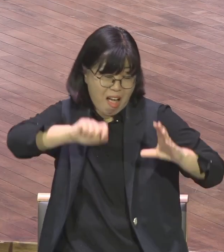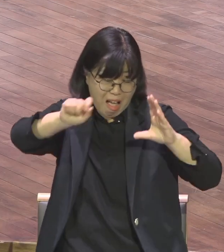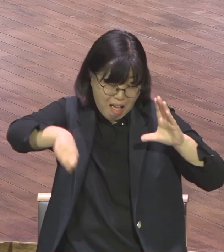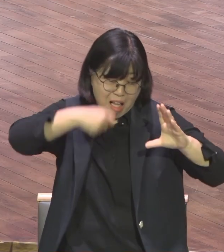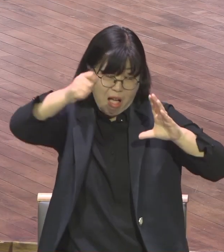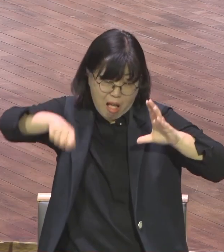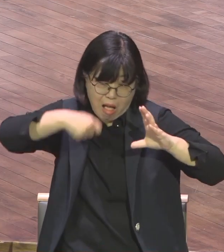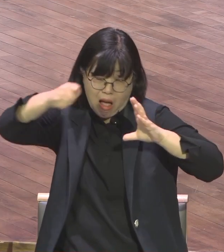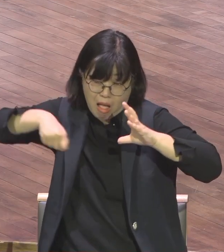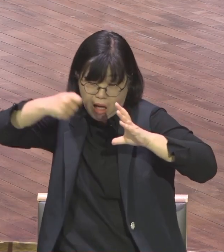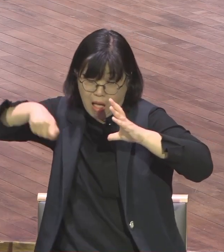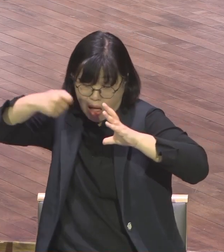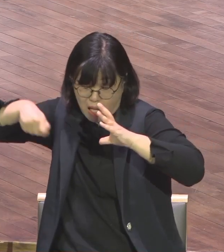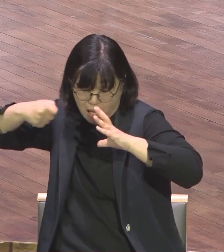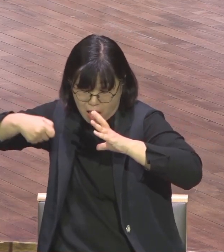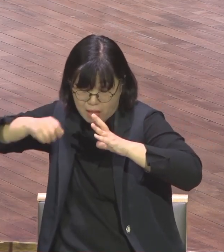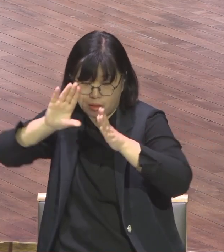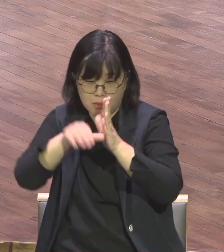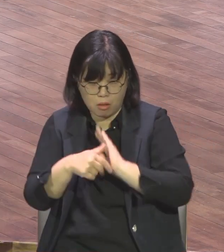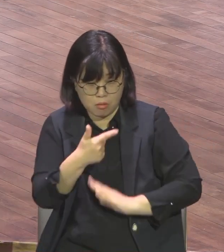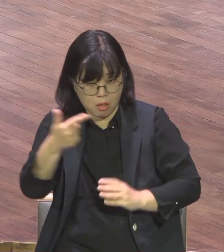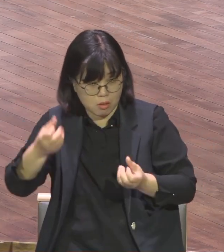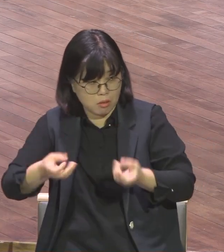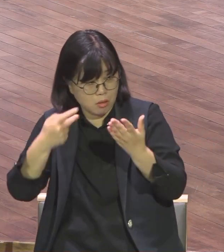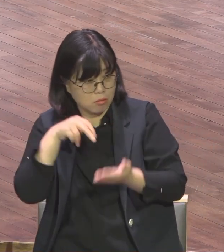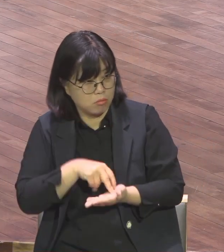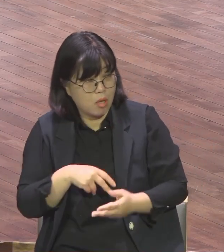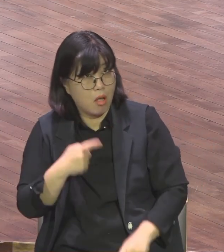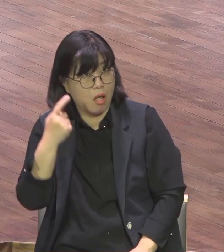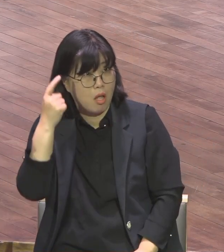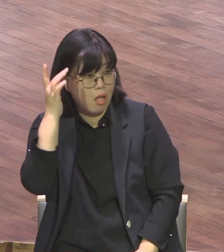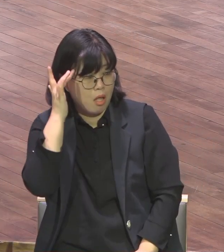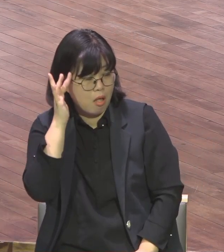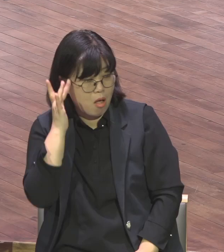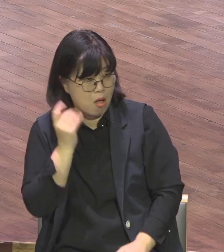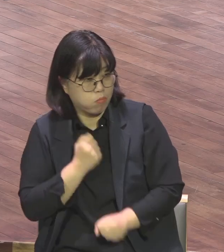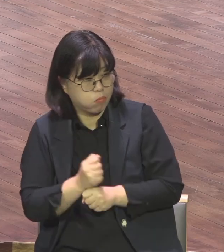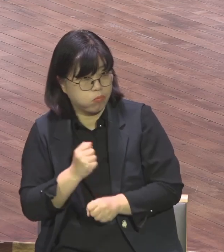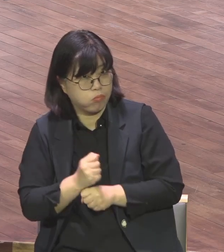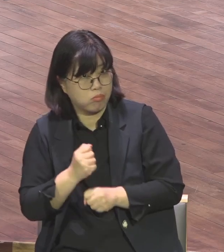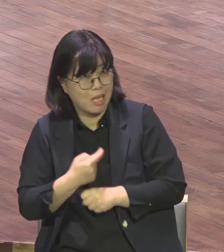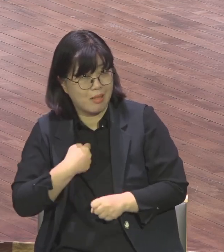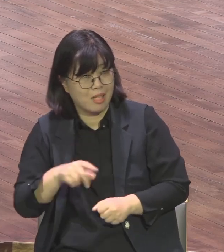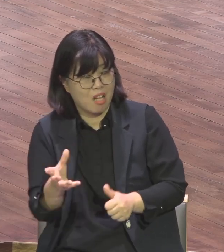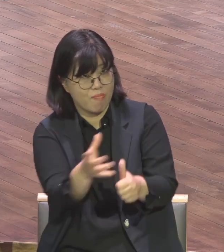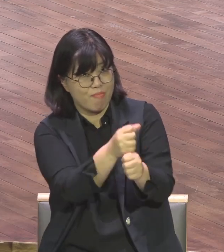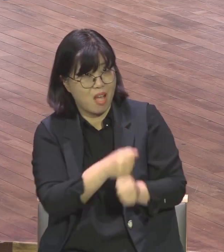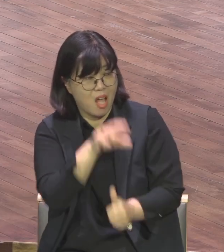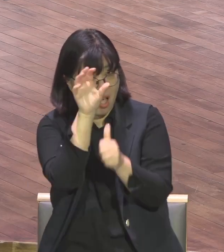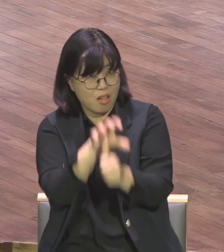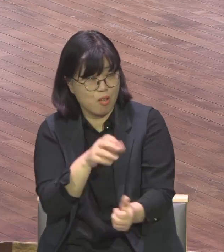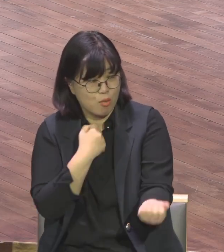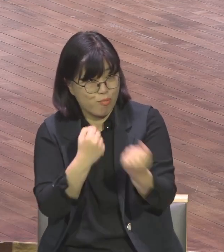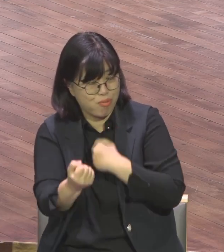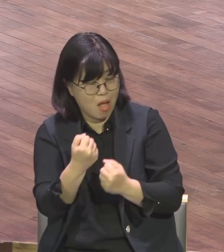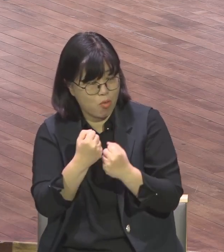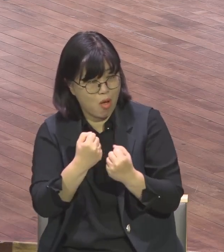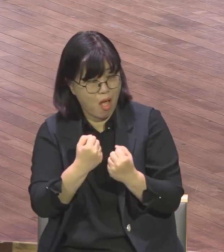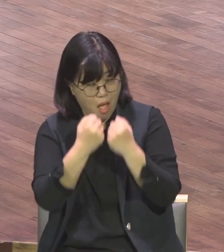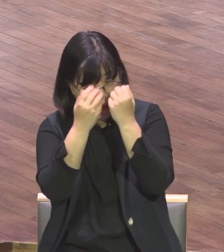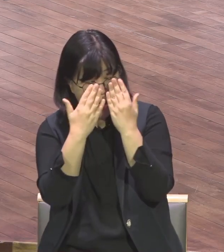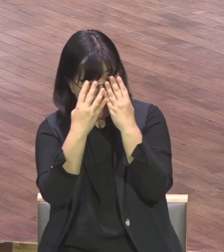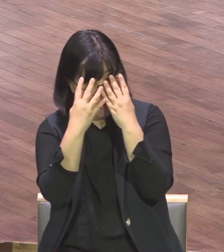가도 있었던 놈들이 다 나와가지고 또 막 떠들고 있단 말이에요. 복음을 전하고 있으니까 또 체포해가지고 공회